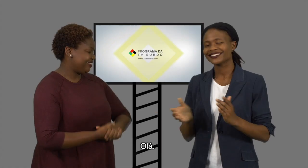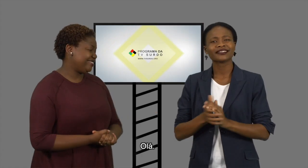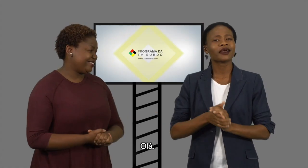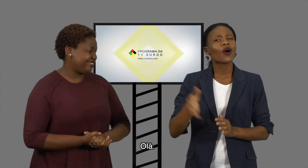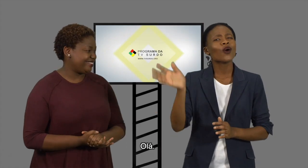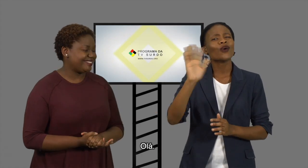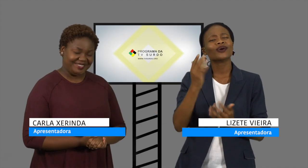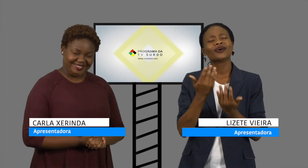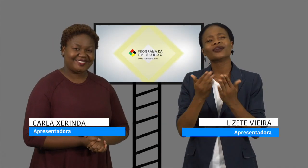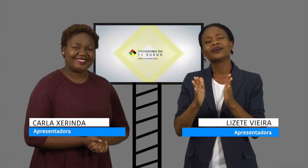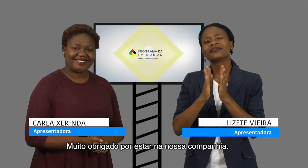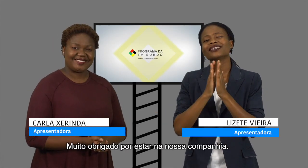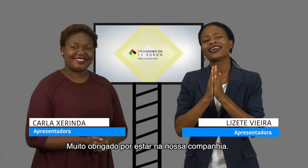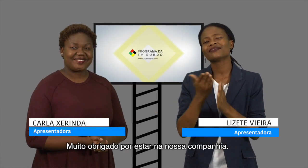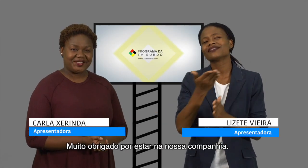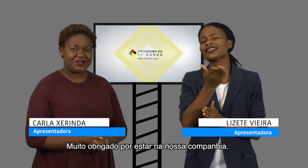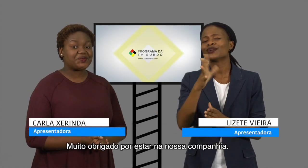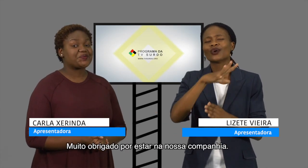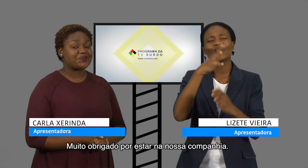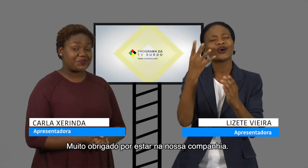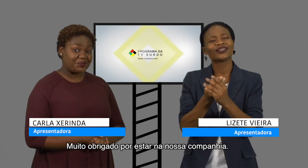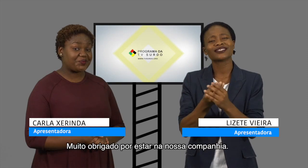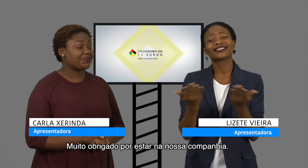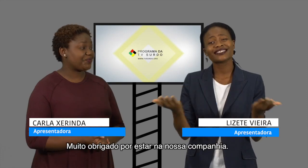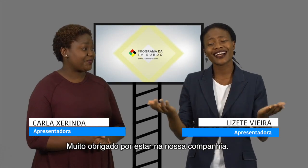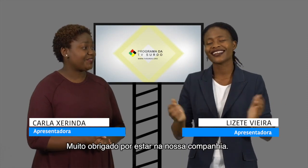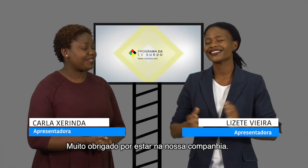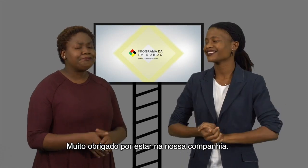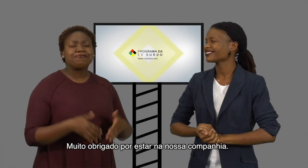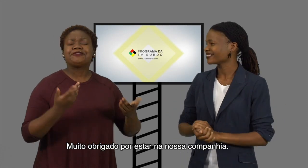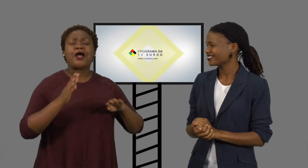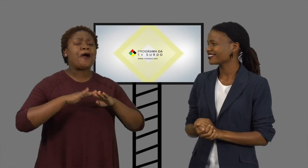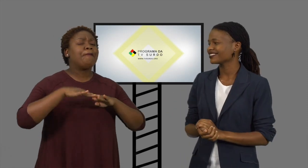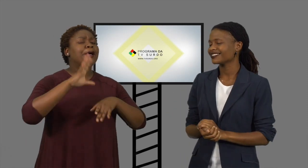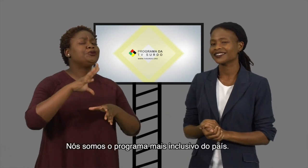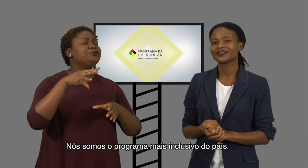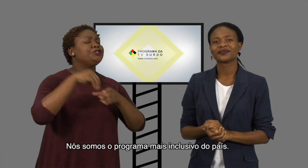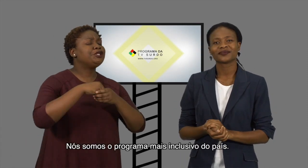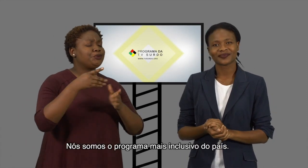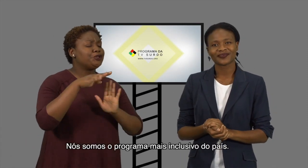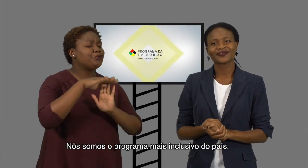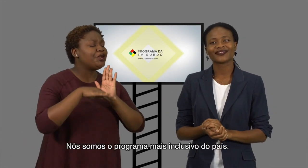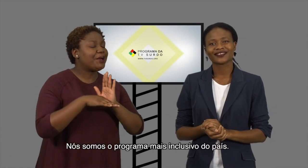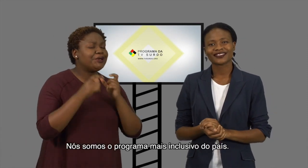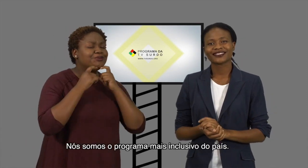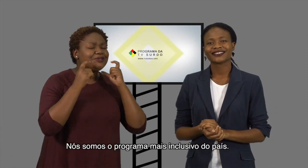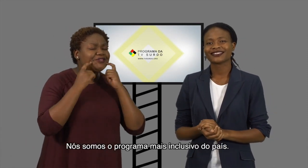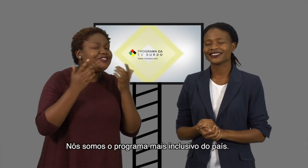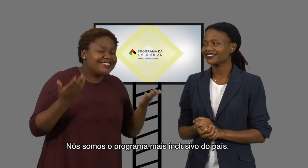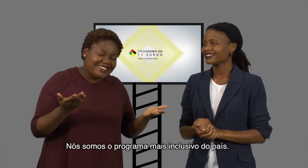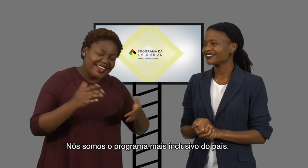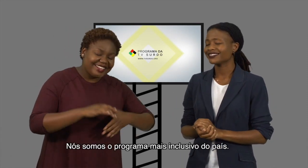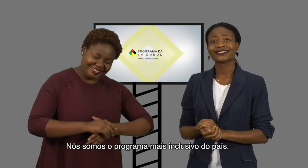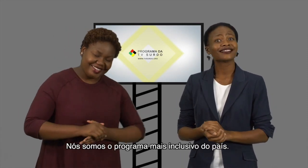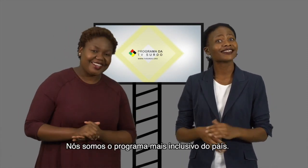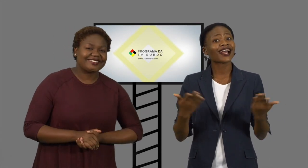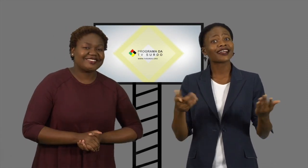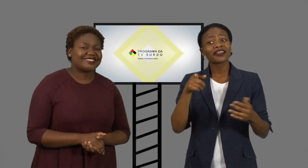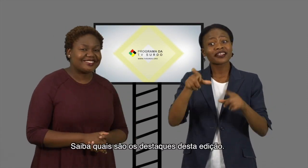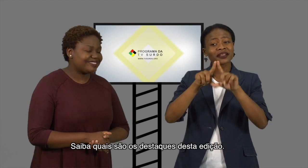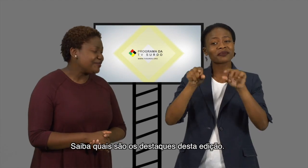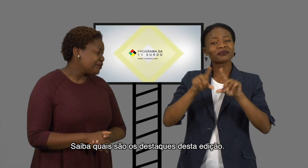Olá, muito obrigado por estar na nossa companhia. Nós somos o programa mais inclusivo